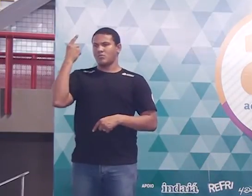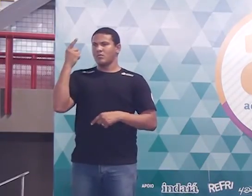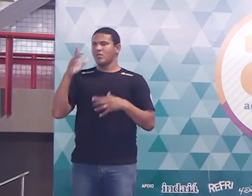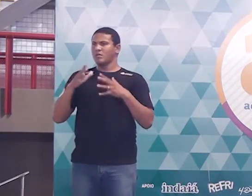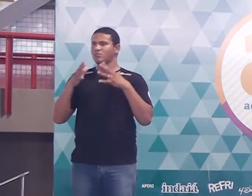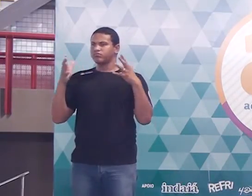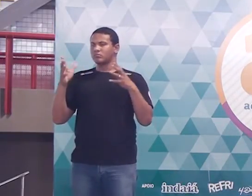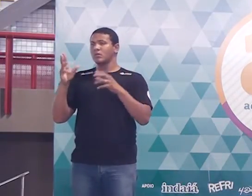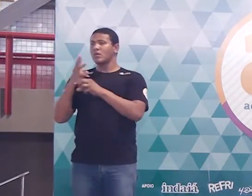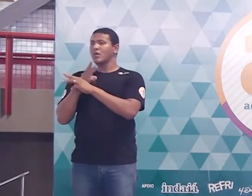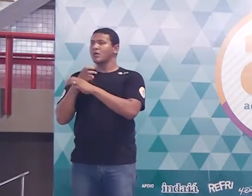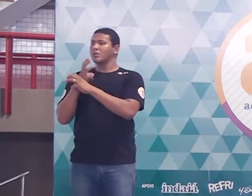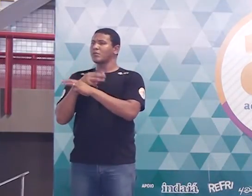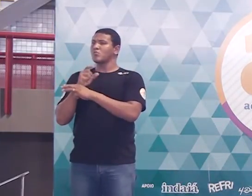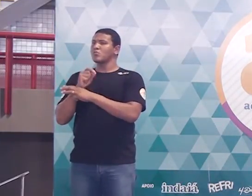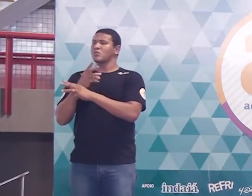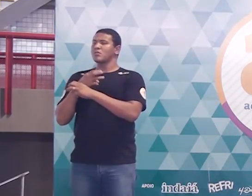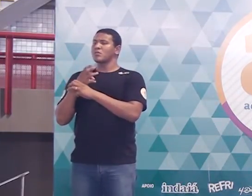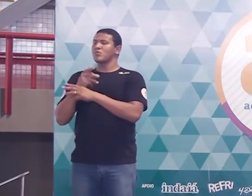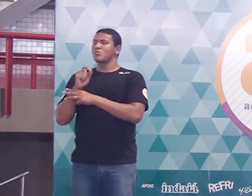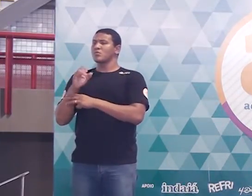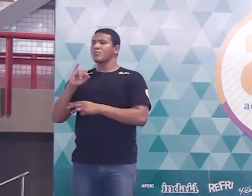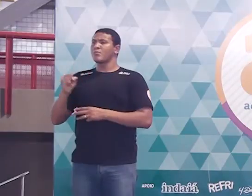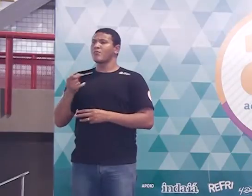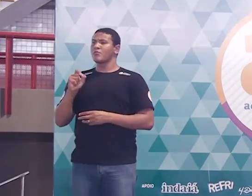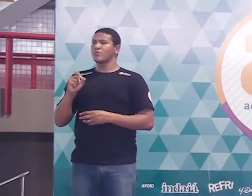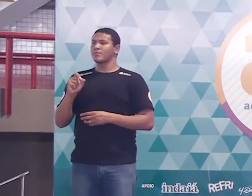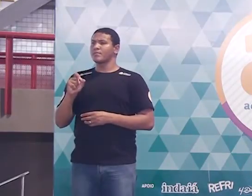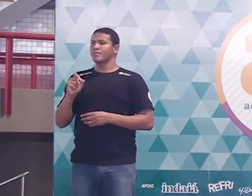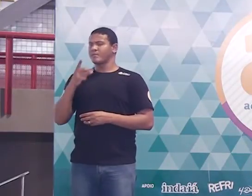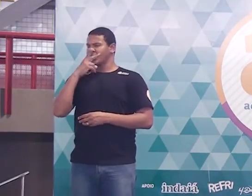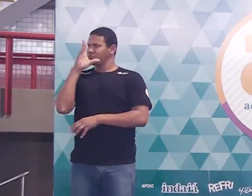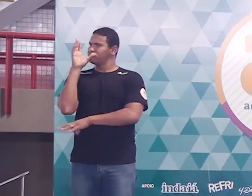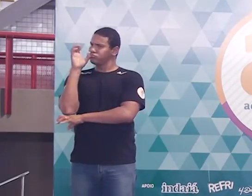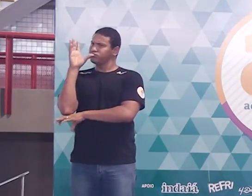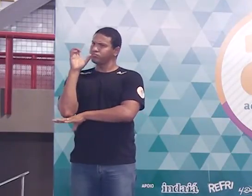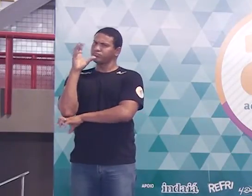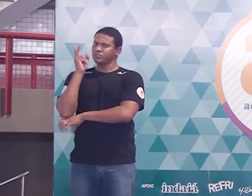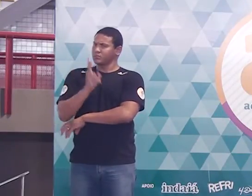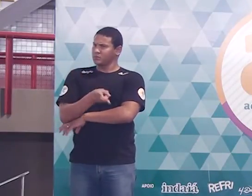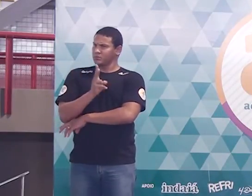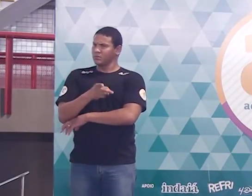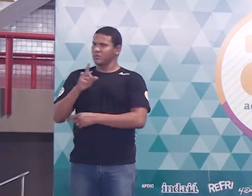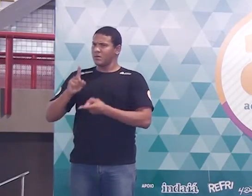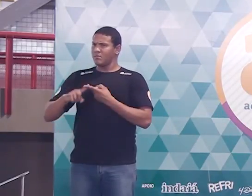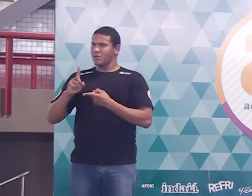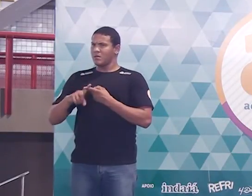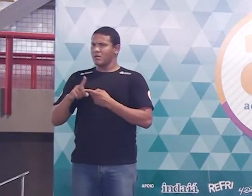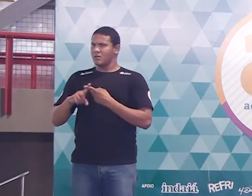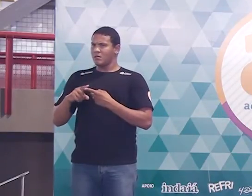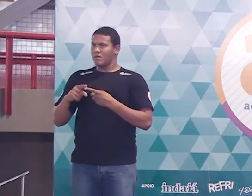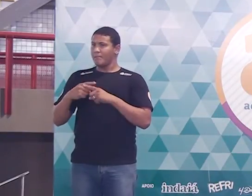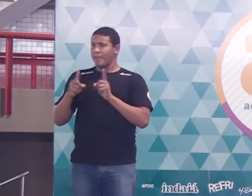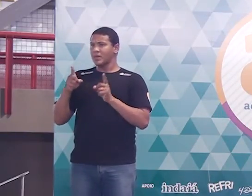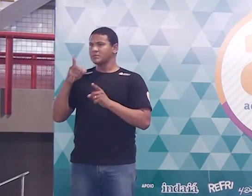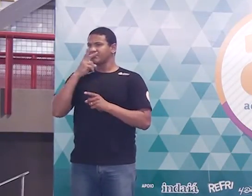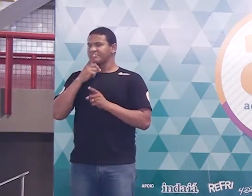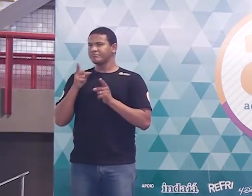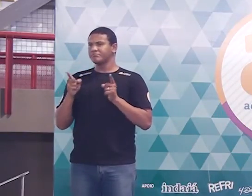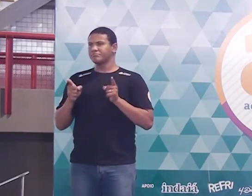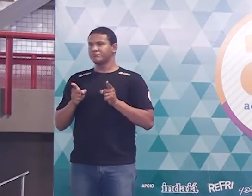algas? Elas têm uma alta taxa de quê? De fotossíntese, mas elas têm uma pequena